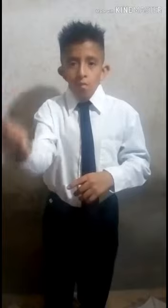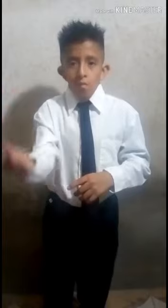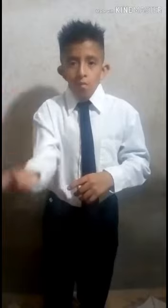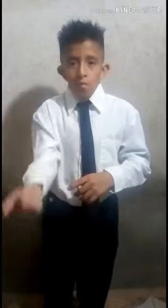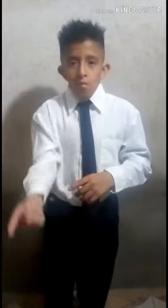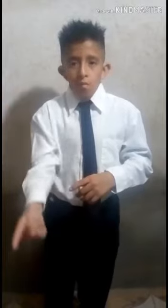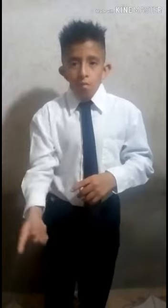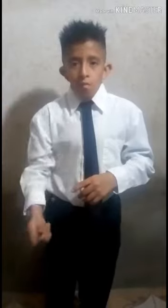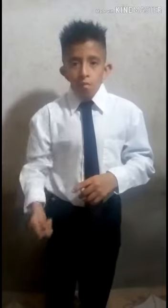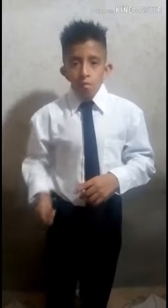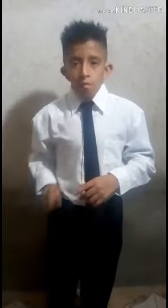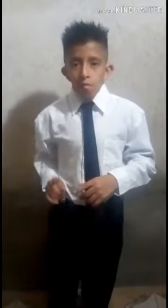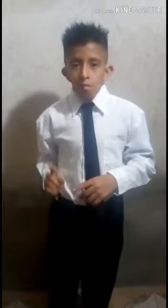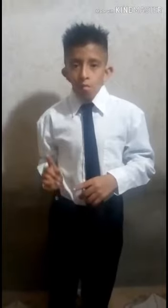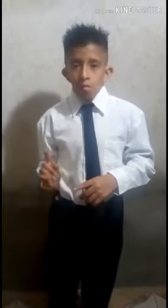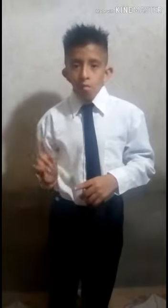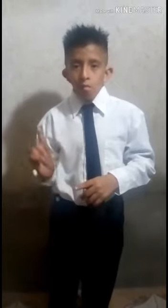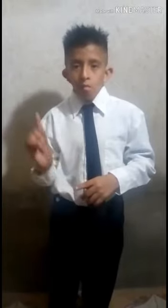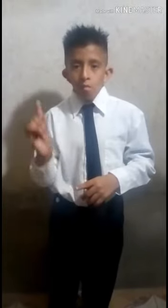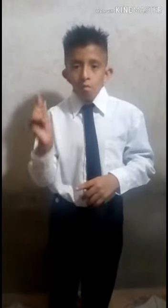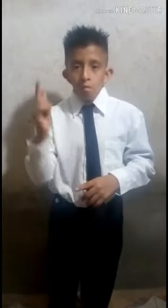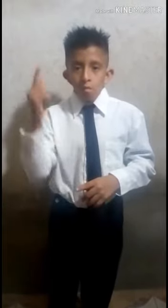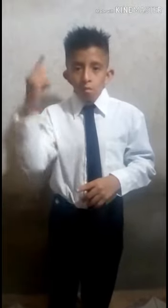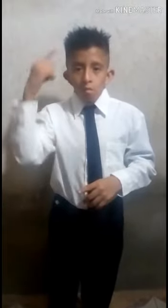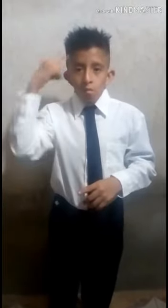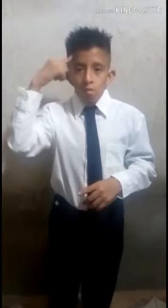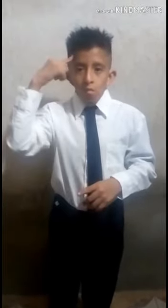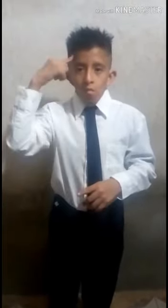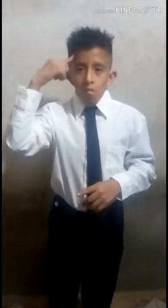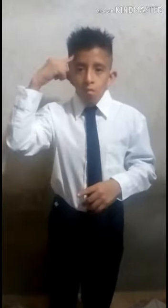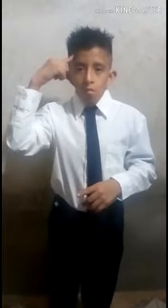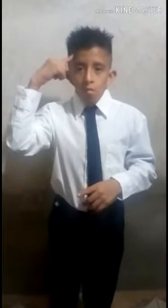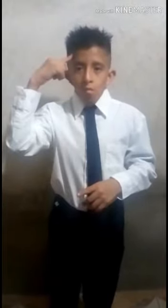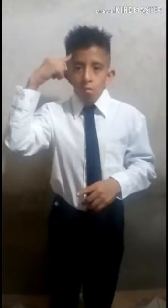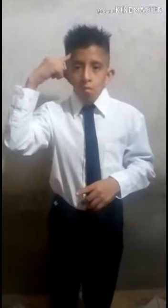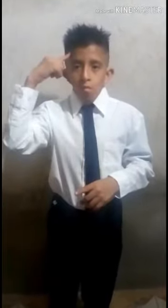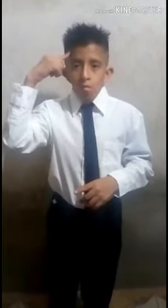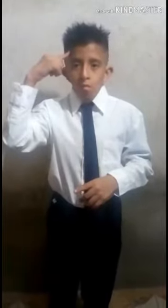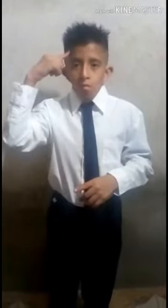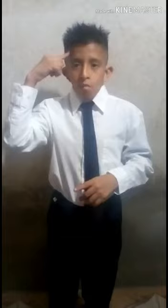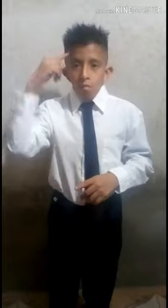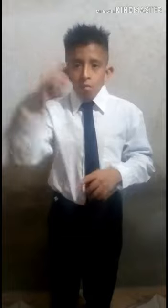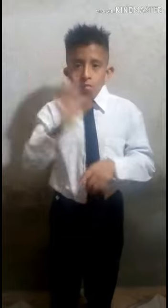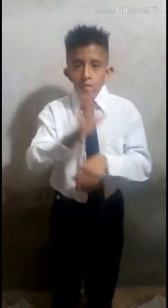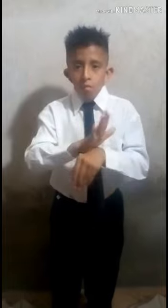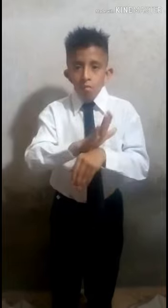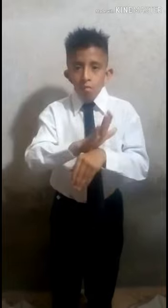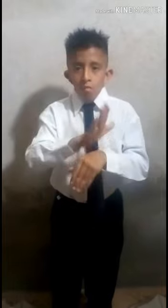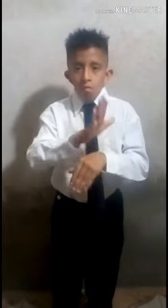su espada con orgullo soberana, y es